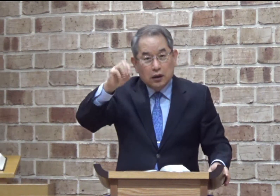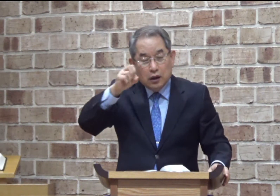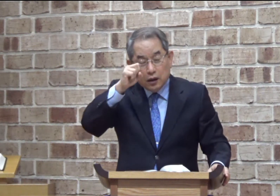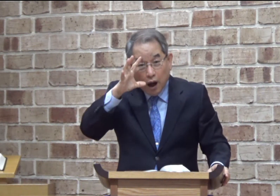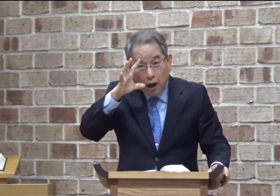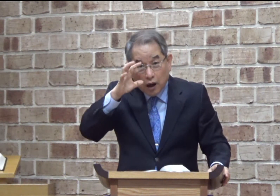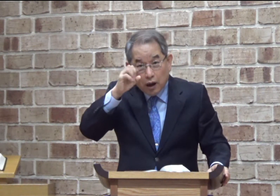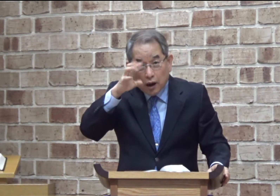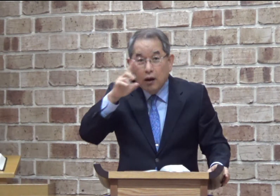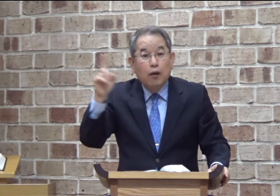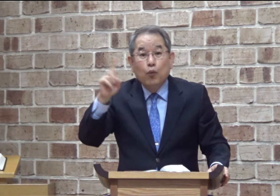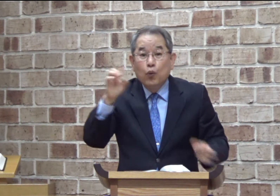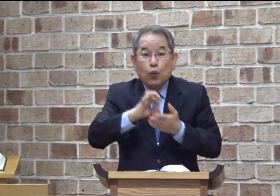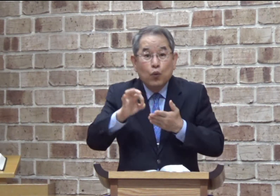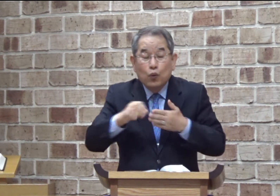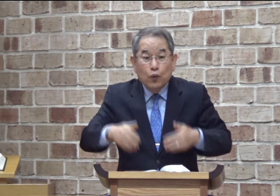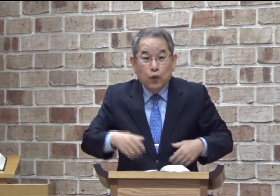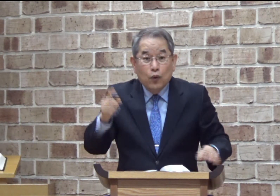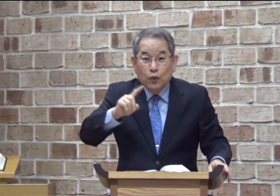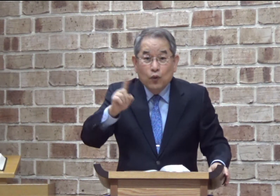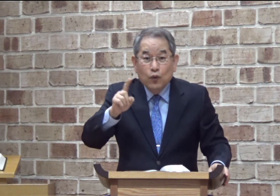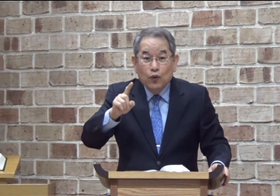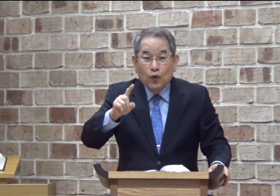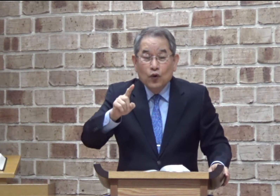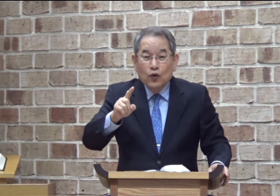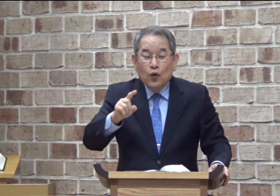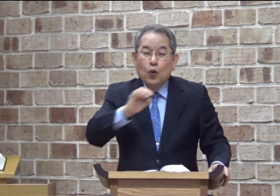했을까요? 화장품, 향수를